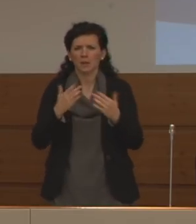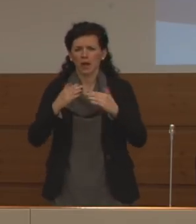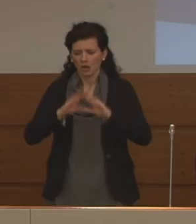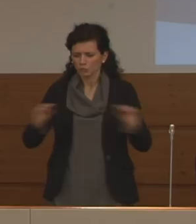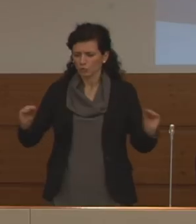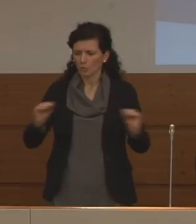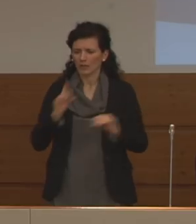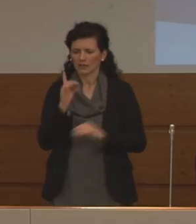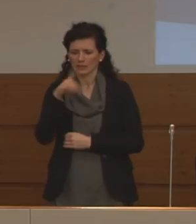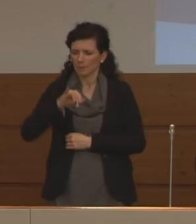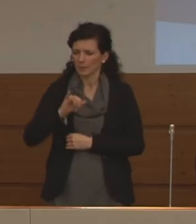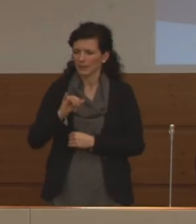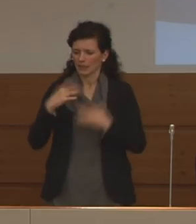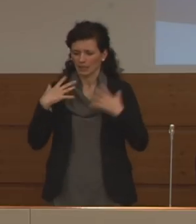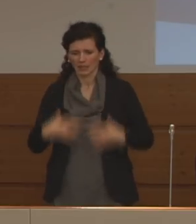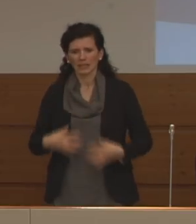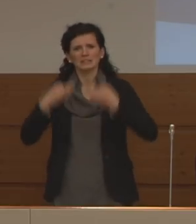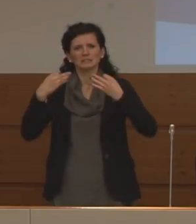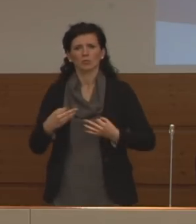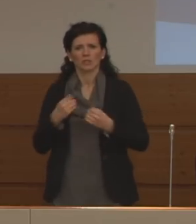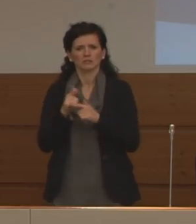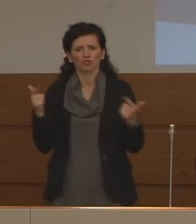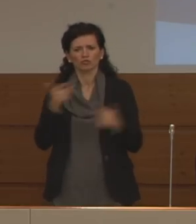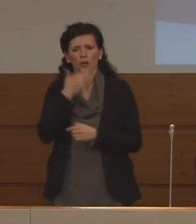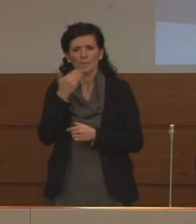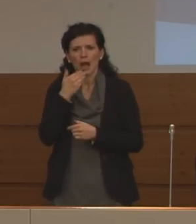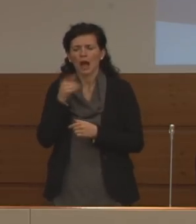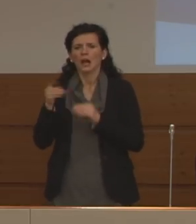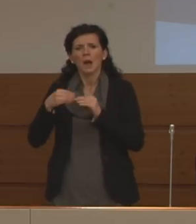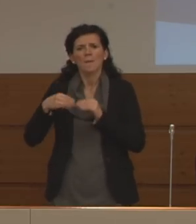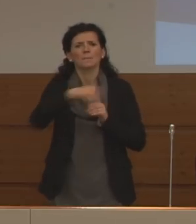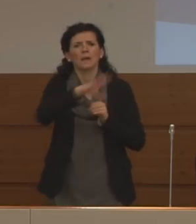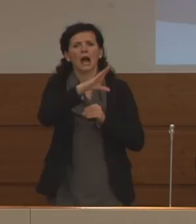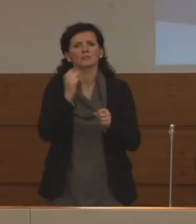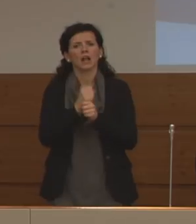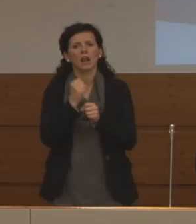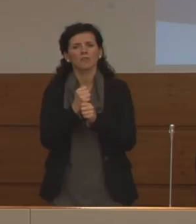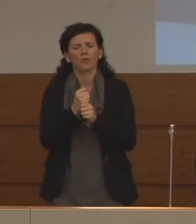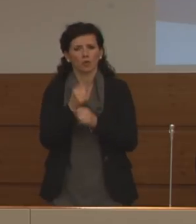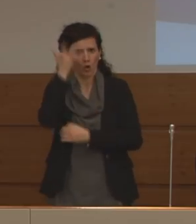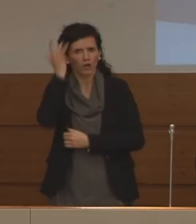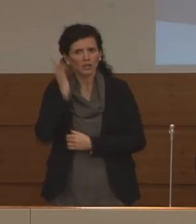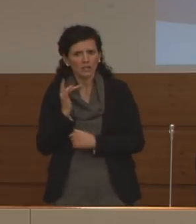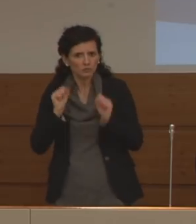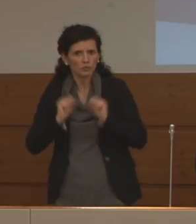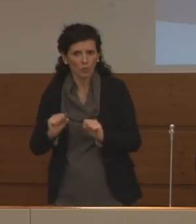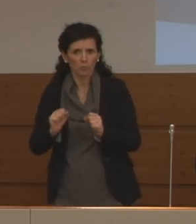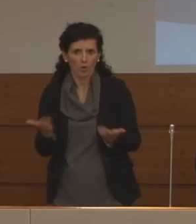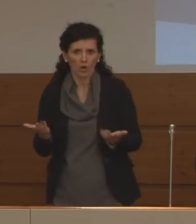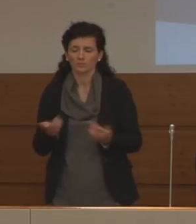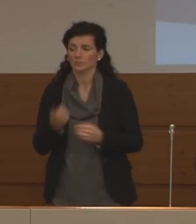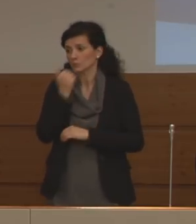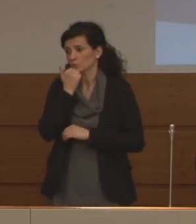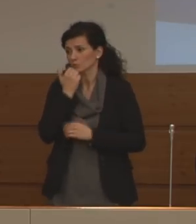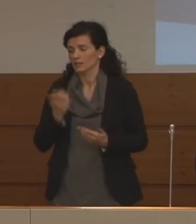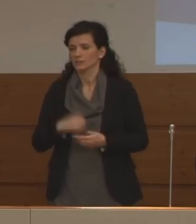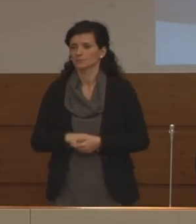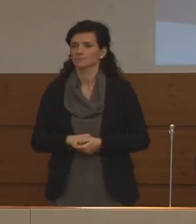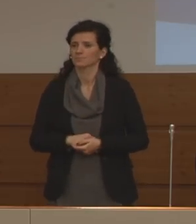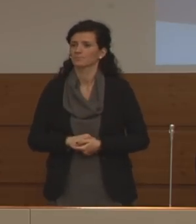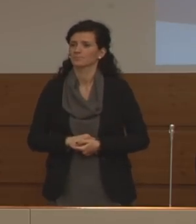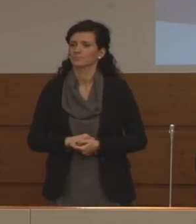visto che il solito problema è purtroppo importante di mascherine guanti in quant'altro c'è ancora scusate